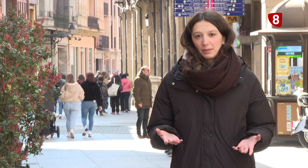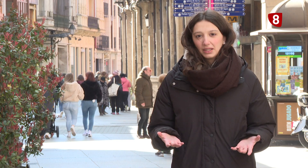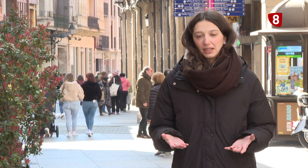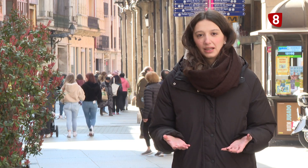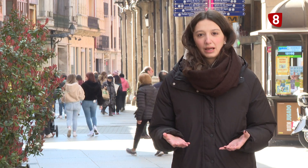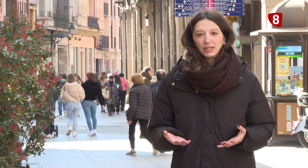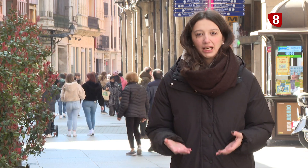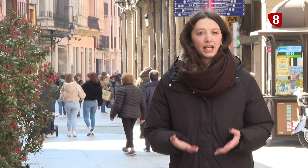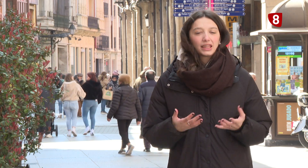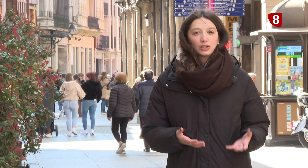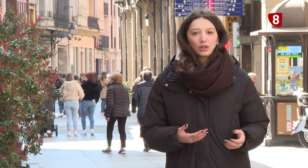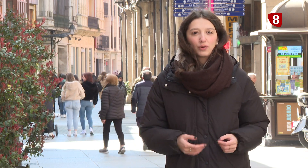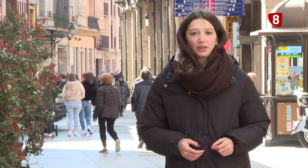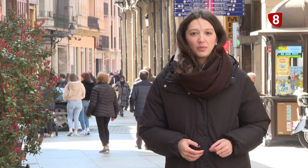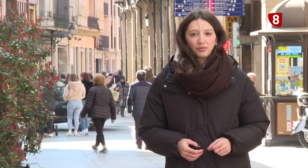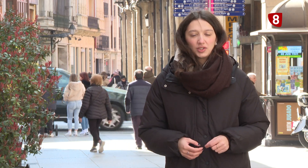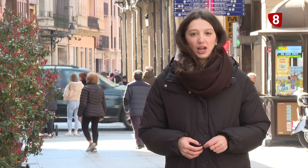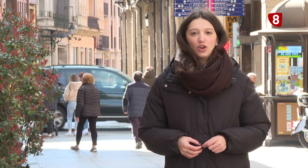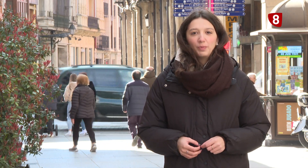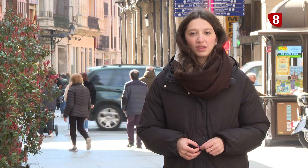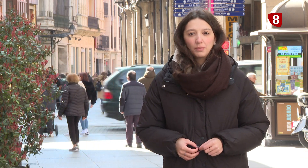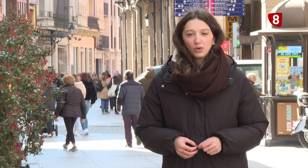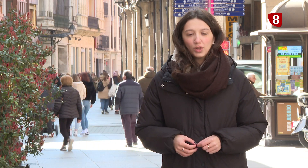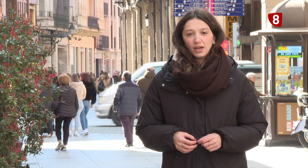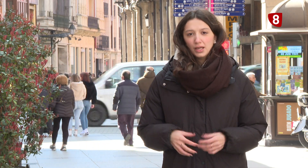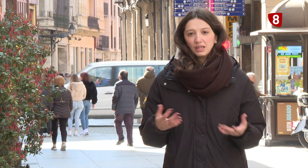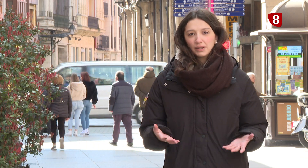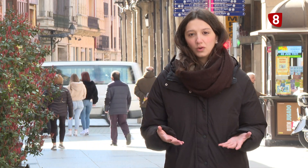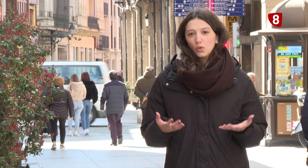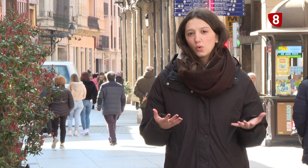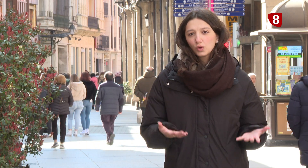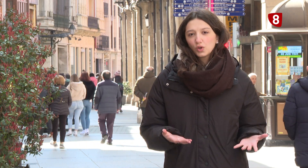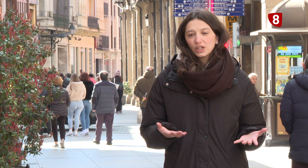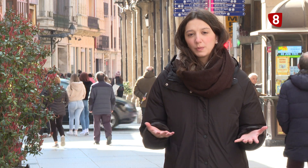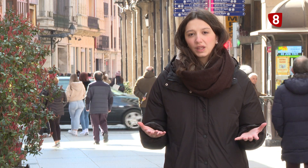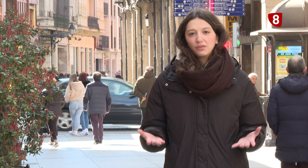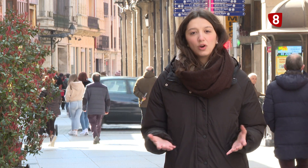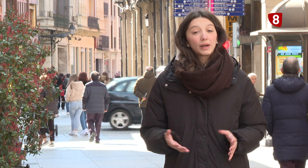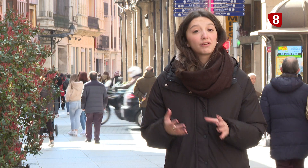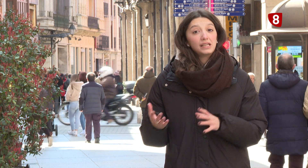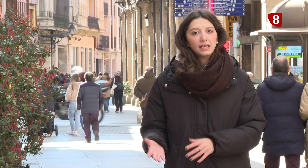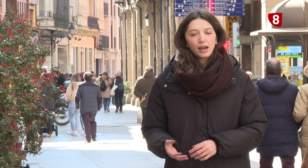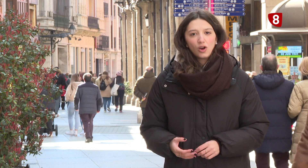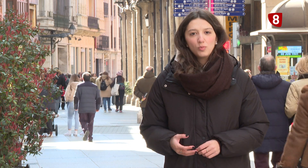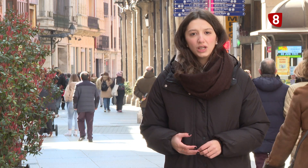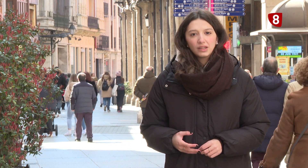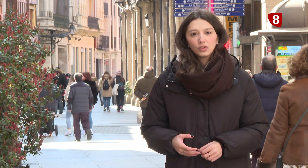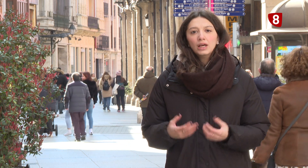Precisamente en la capital, en el Centro de Formación Profesional López Vicuña, se imparte un curso específico para facilitar la comunicación y